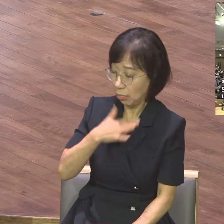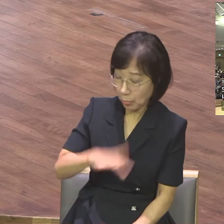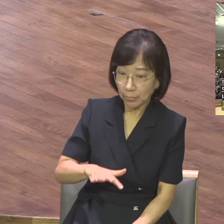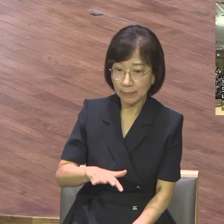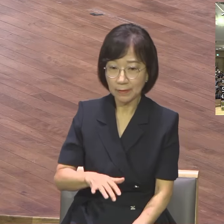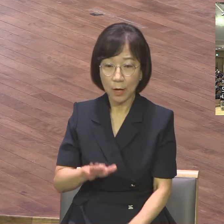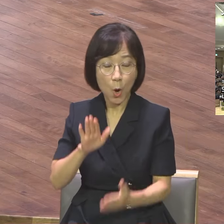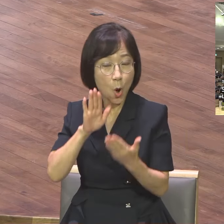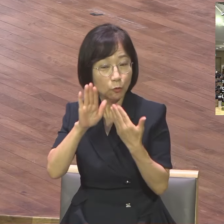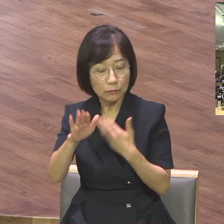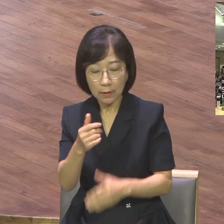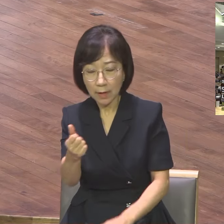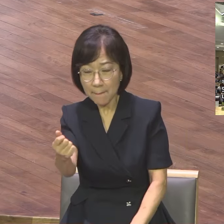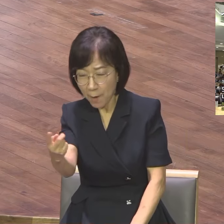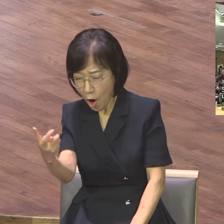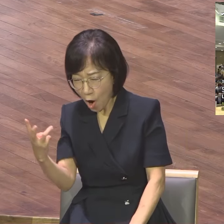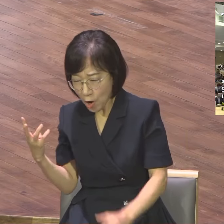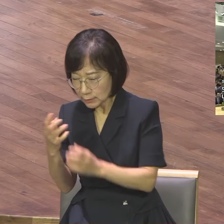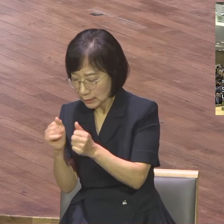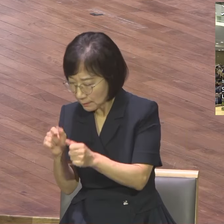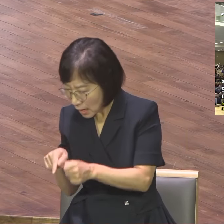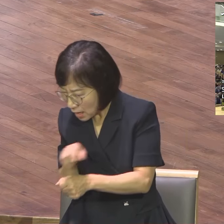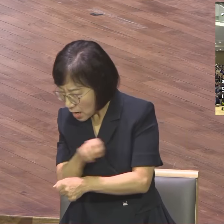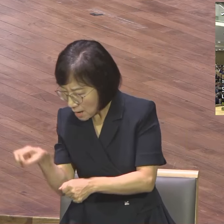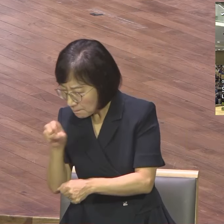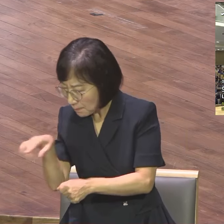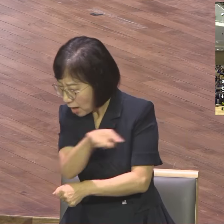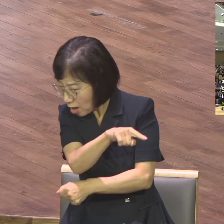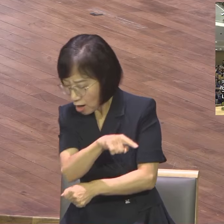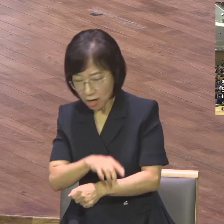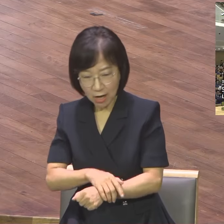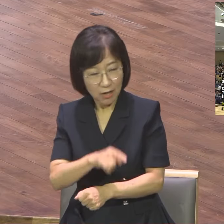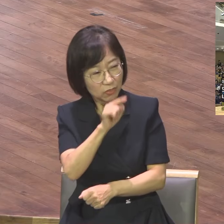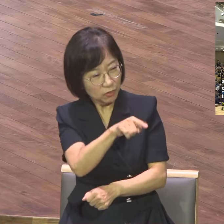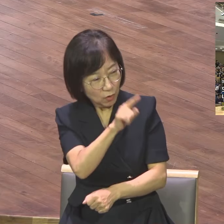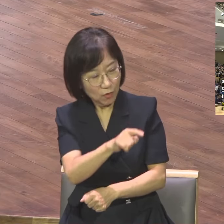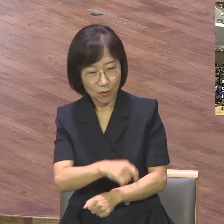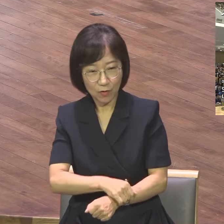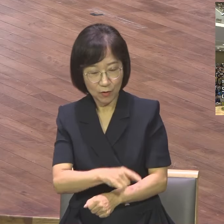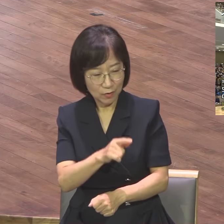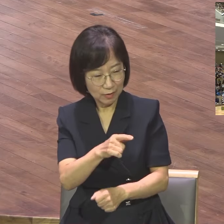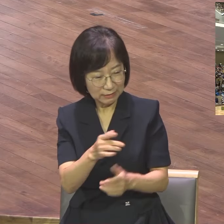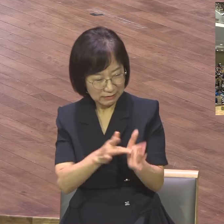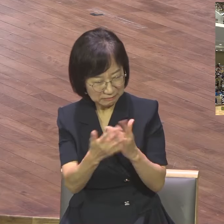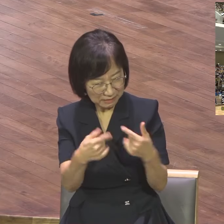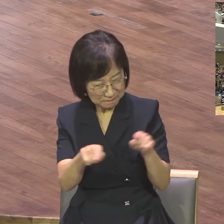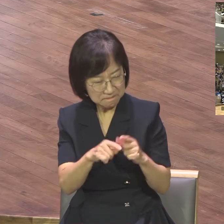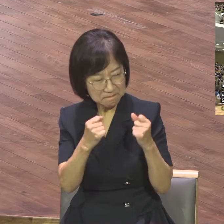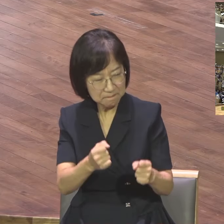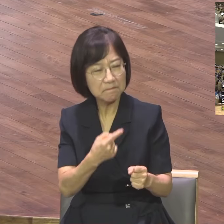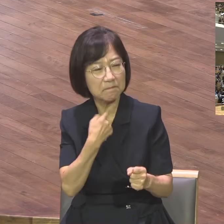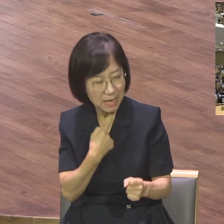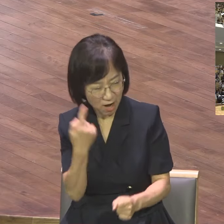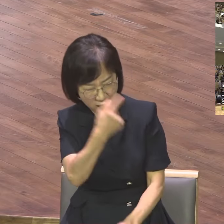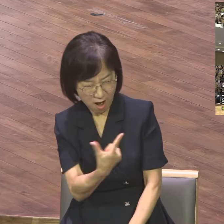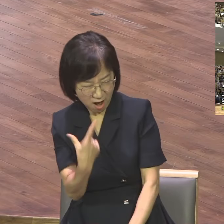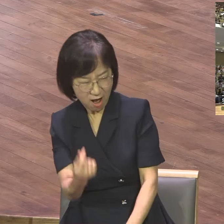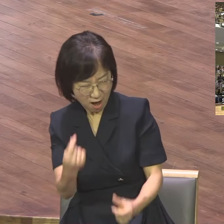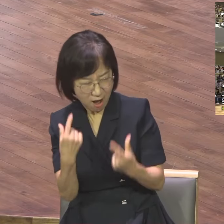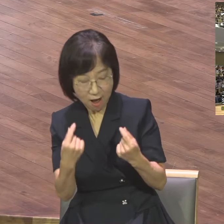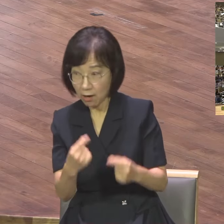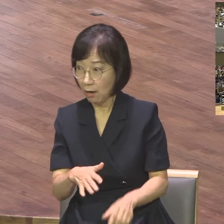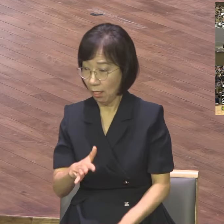후에 곁에 서 있는 사람들이 다시 베드로에게 말하되 너도 갈릴리 사람이니 참으로 그 도당이니라. 그러나 베드로가